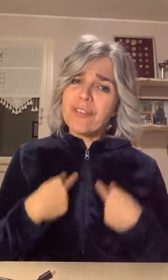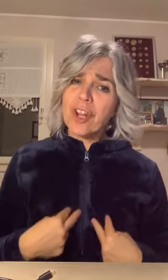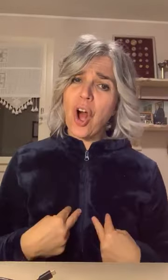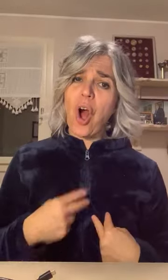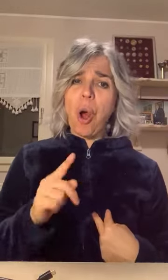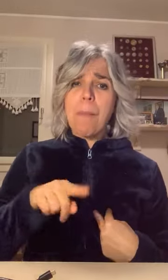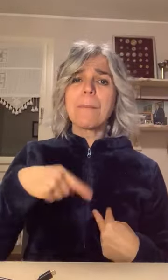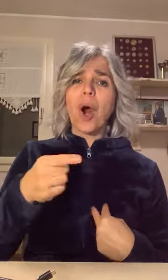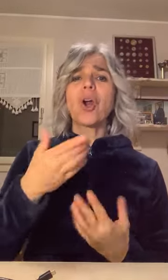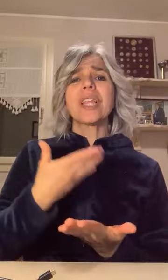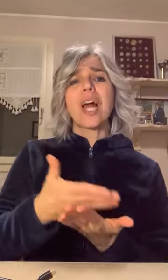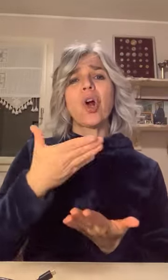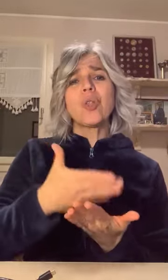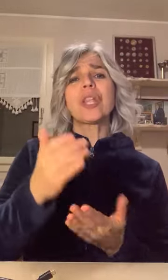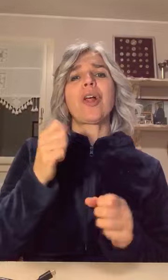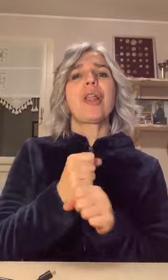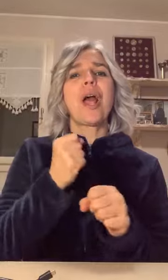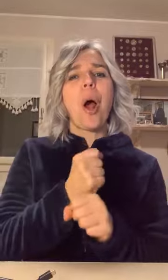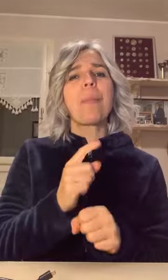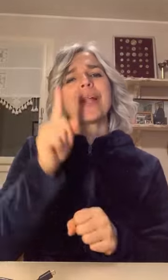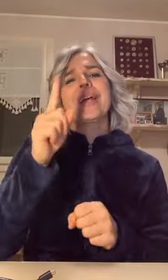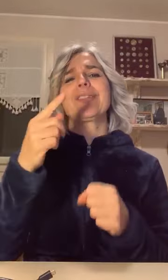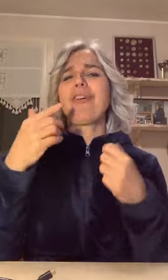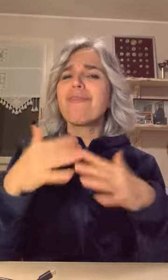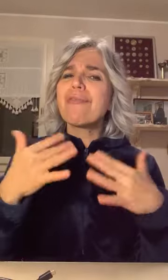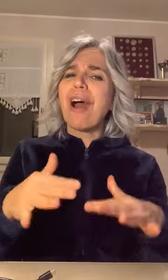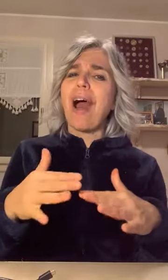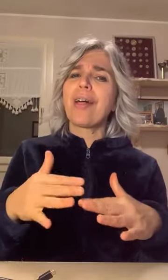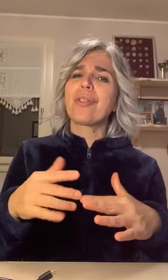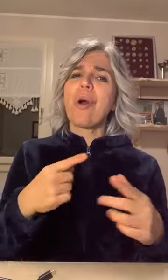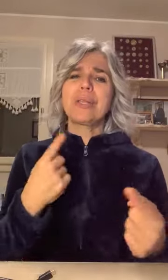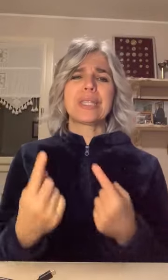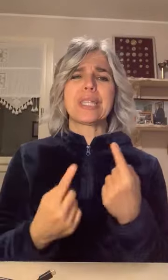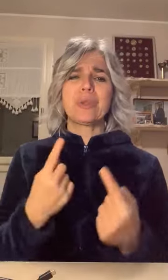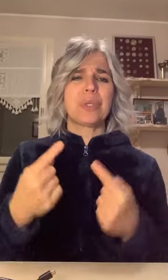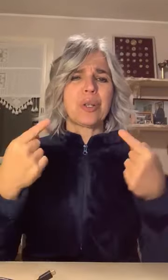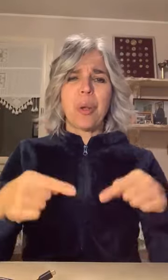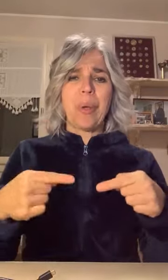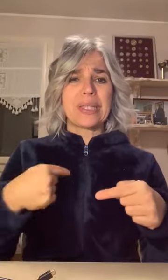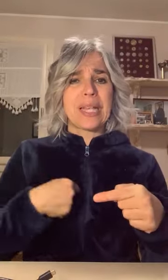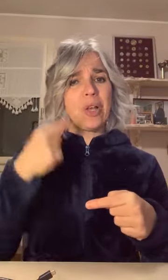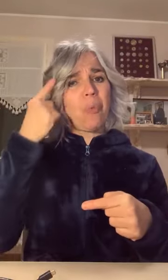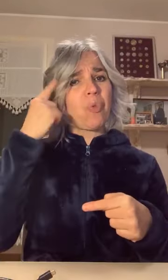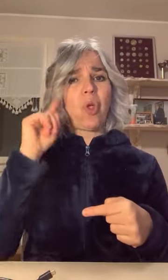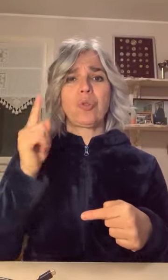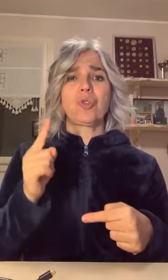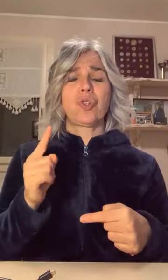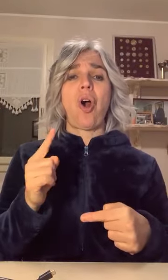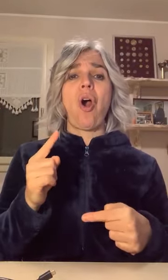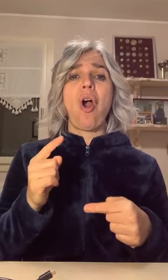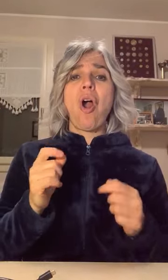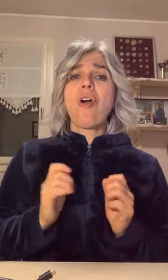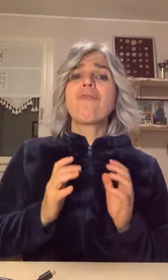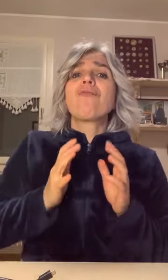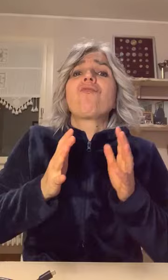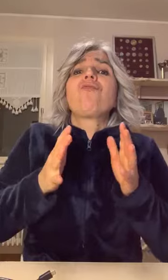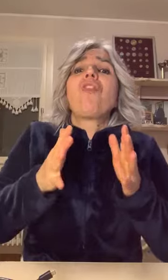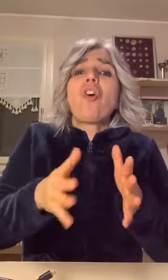del Signore. Sì, in questa situazione io non so qual è la volontà di Dio. Se il Signore dovesse chiamarmi, io non posso dire, però